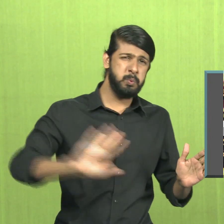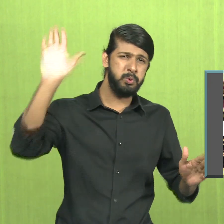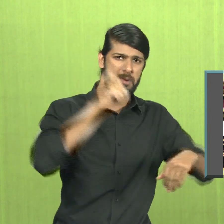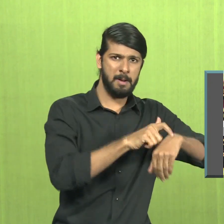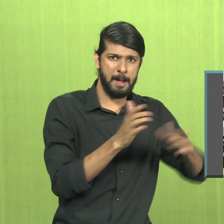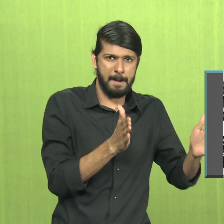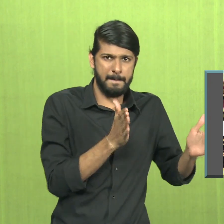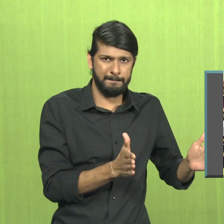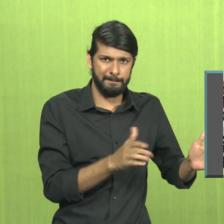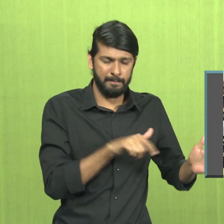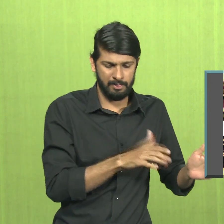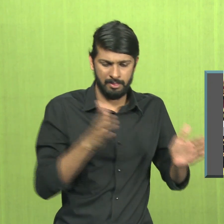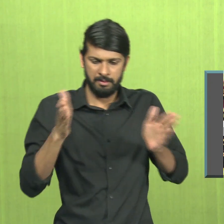ए फोटो